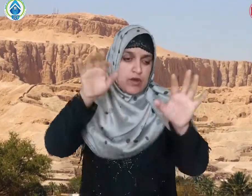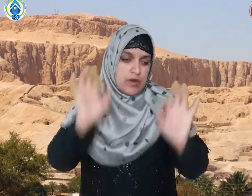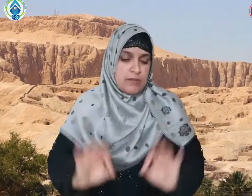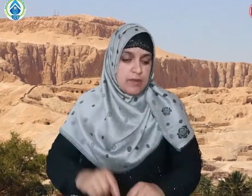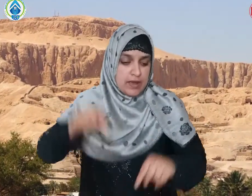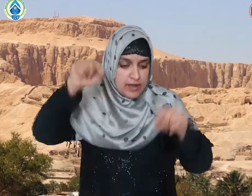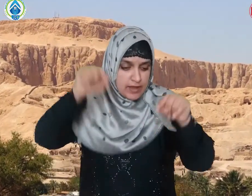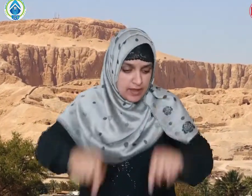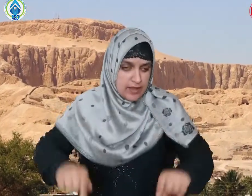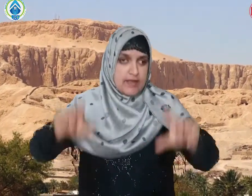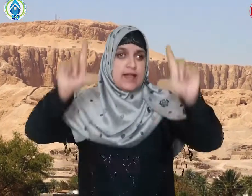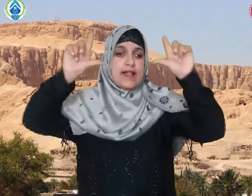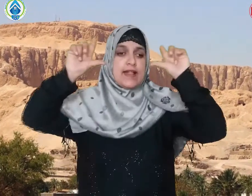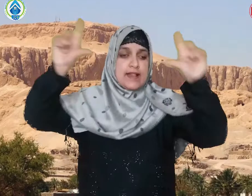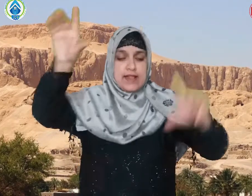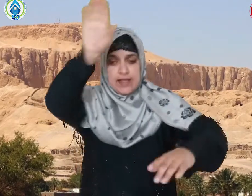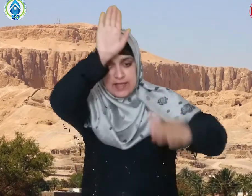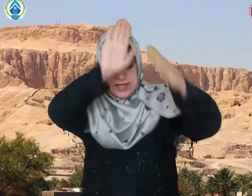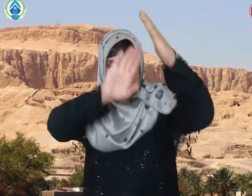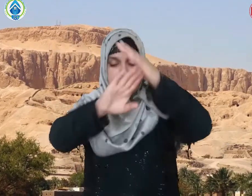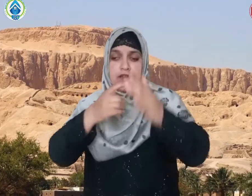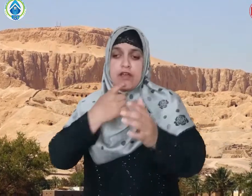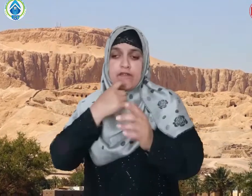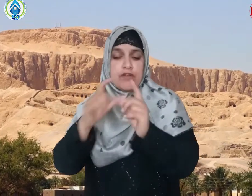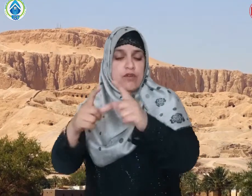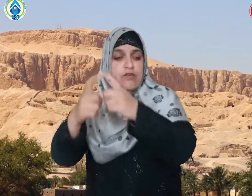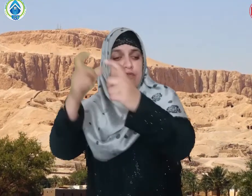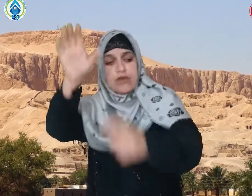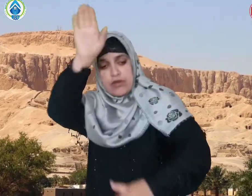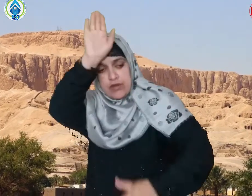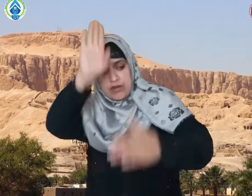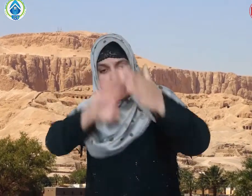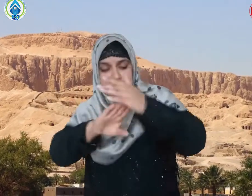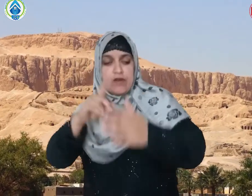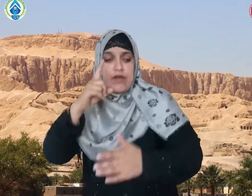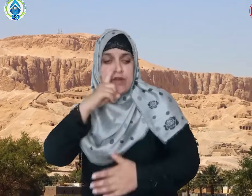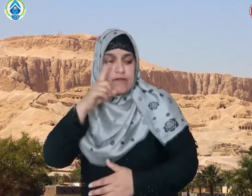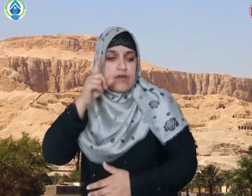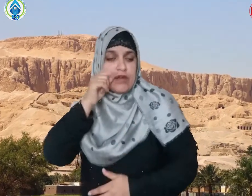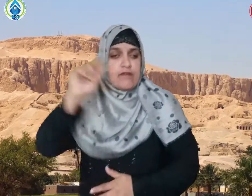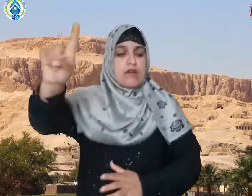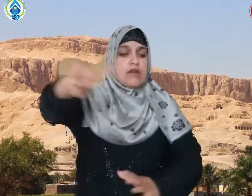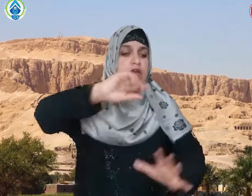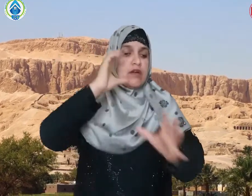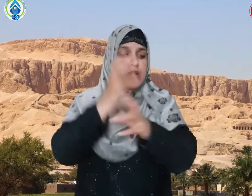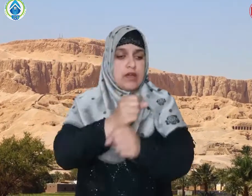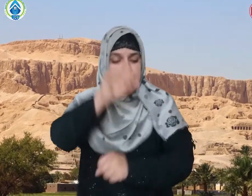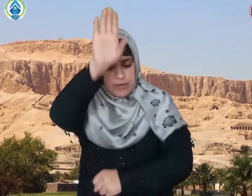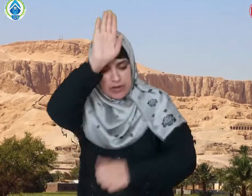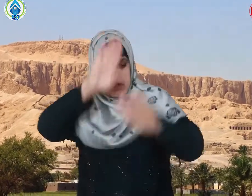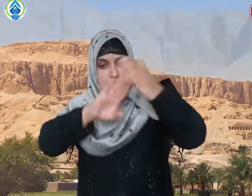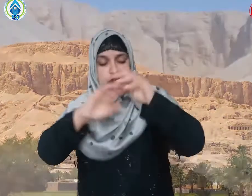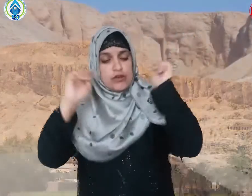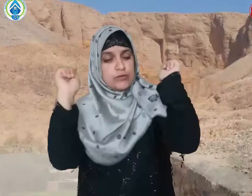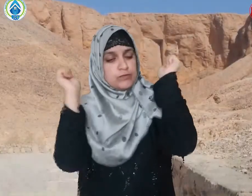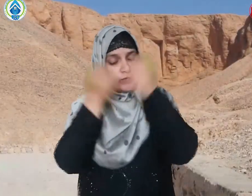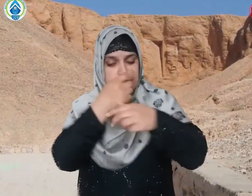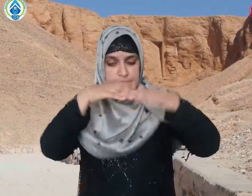خفیہ راہداریاں بادشاہوں کے مقبروں تک پہنچنے کا رستہ ہیں، جہاں کسی کمرے یا چیمبر میں ایک تابوت میں کسی بادشاہ یا ملکہ کی حنوط شدہ